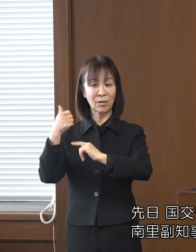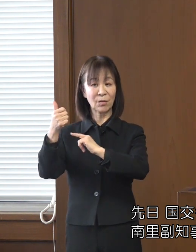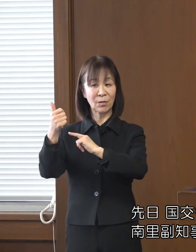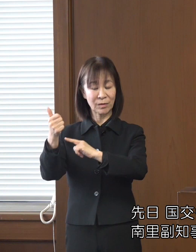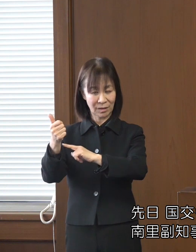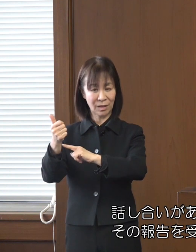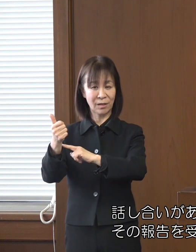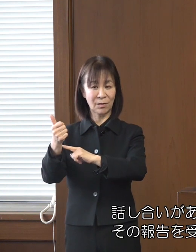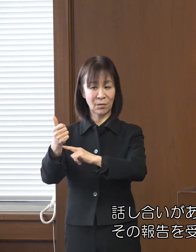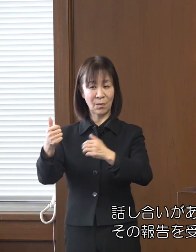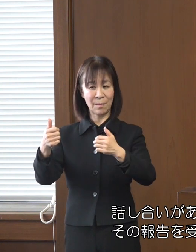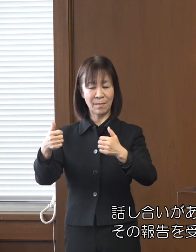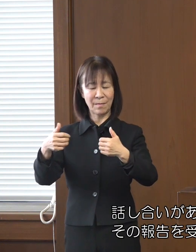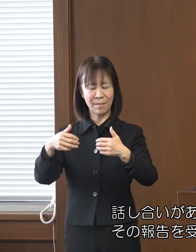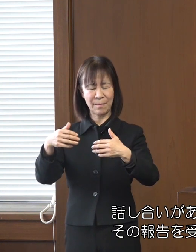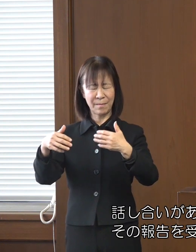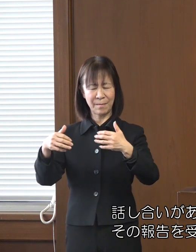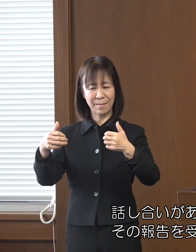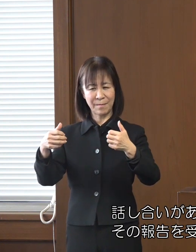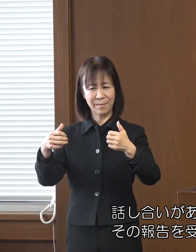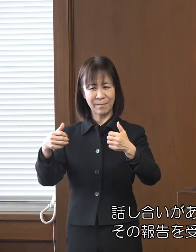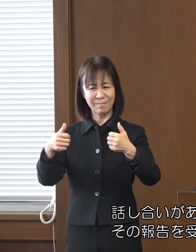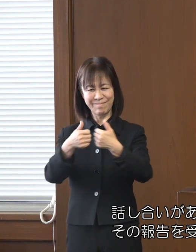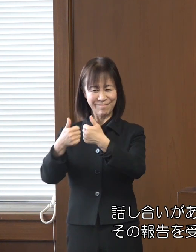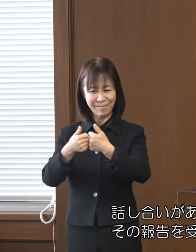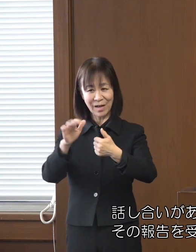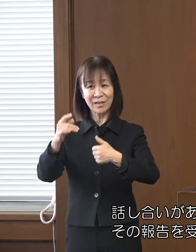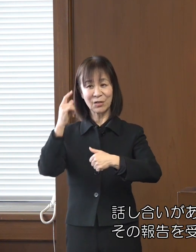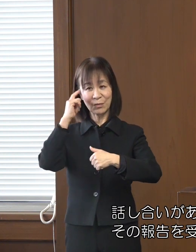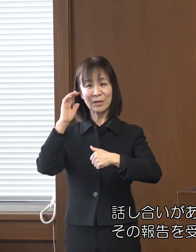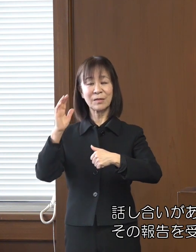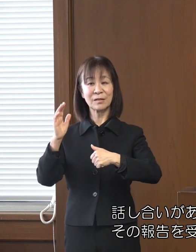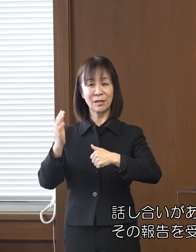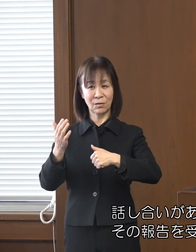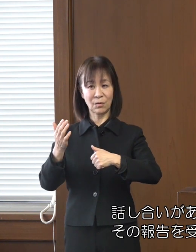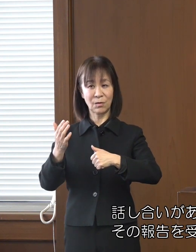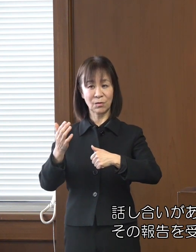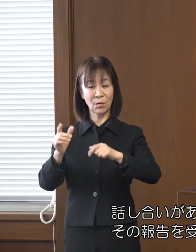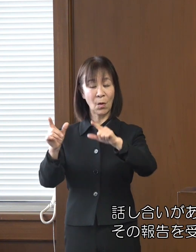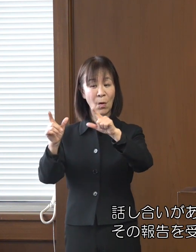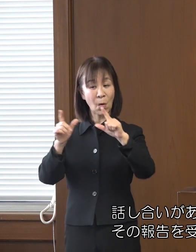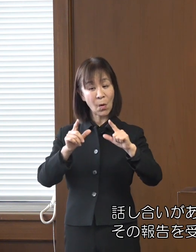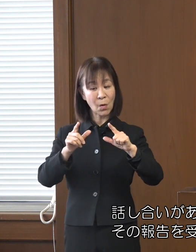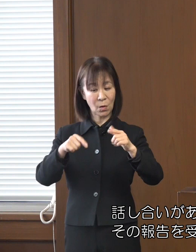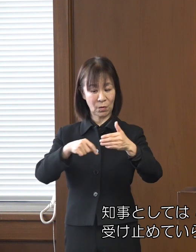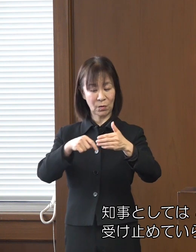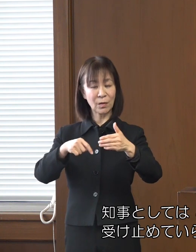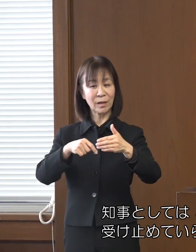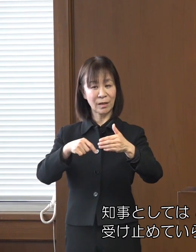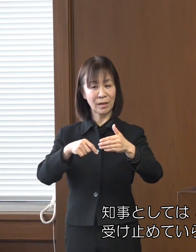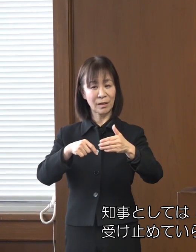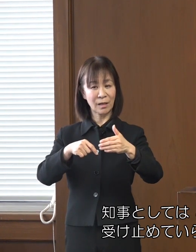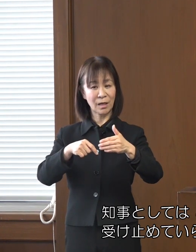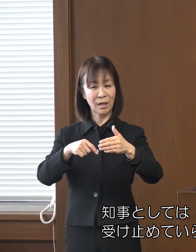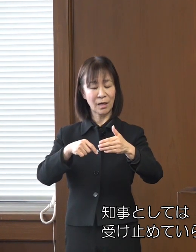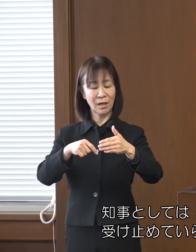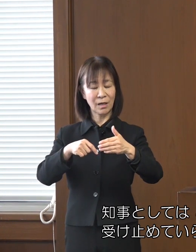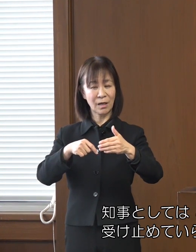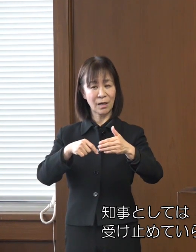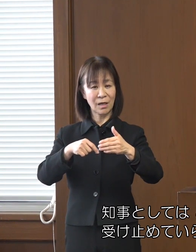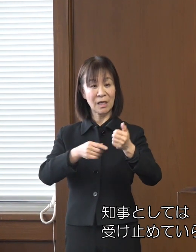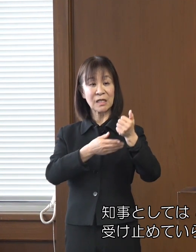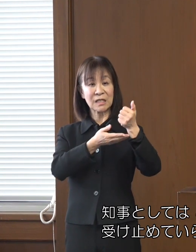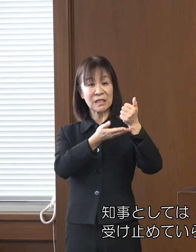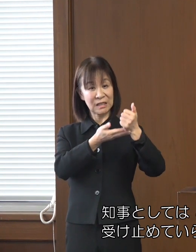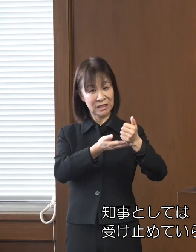康案というか話し合いがあったと思うんですけれども、その、報告を受けて知事としてはどういうふうに報